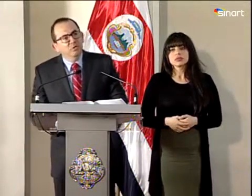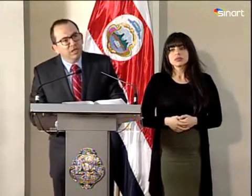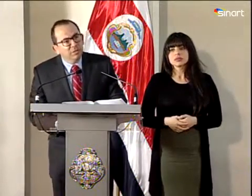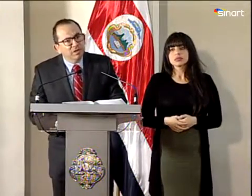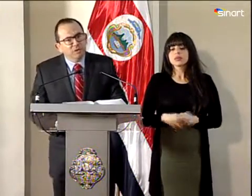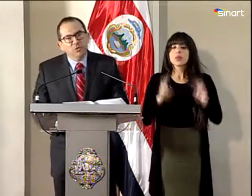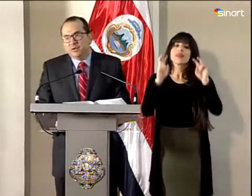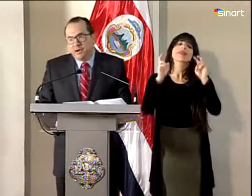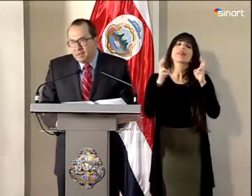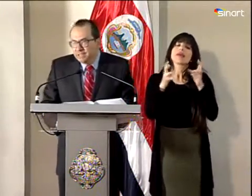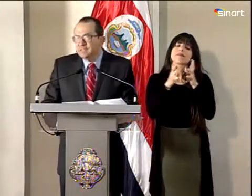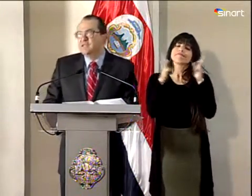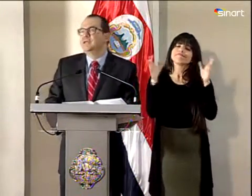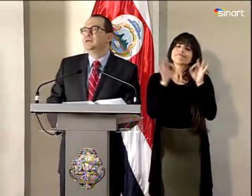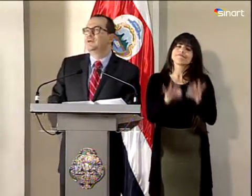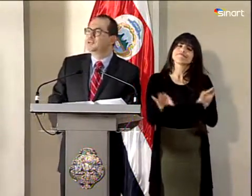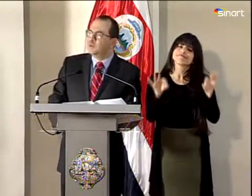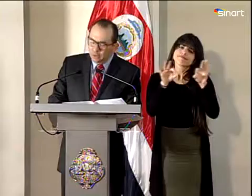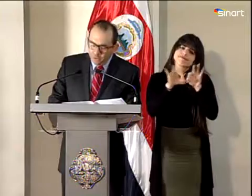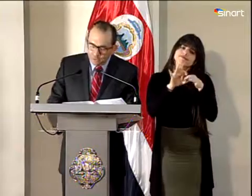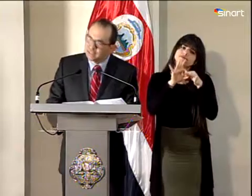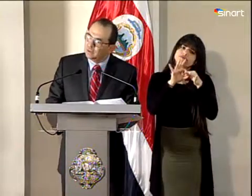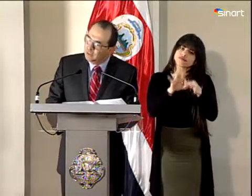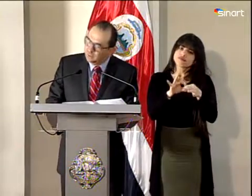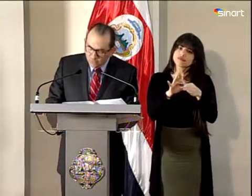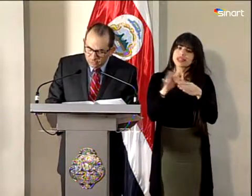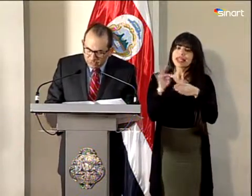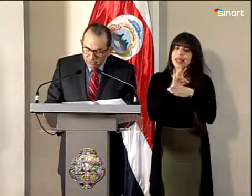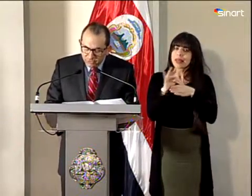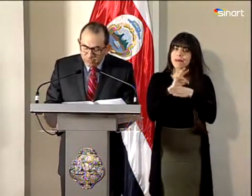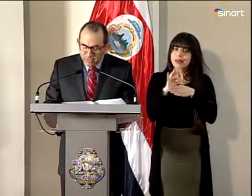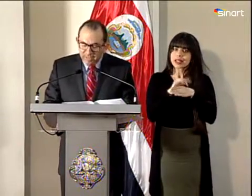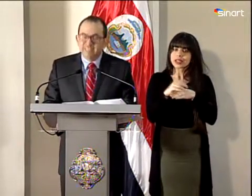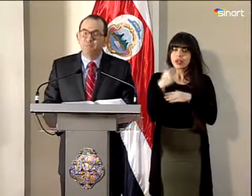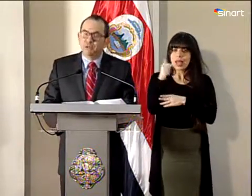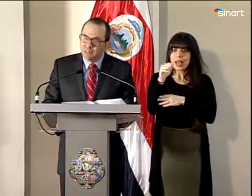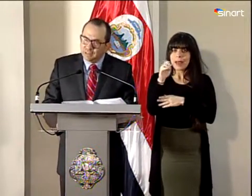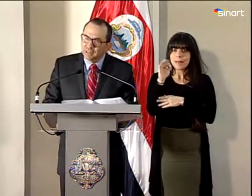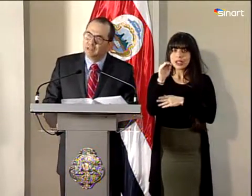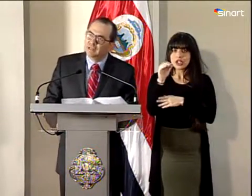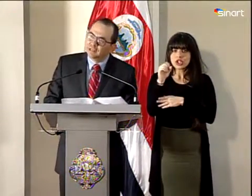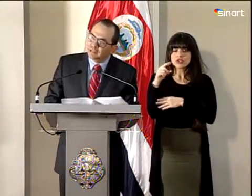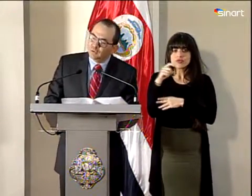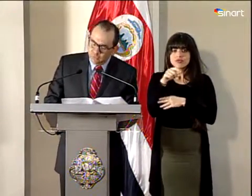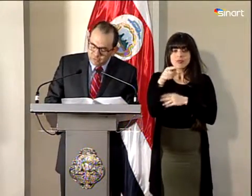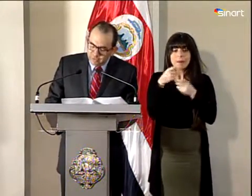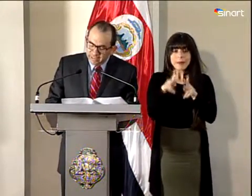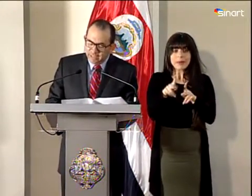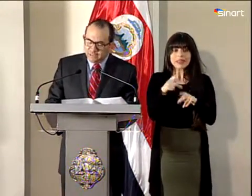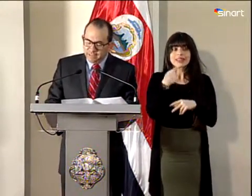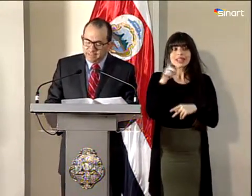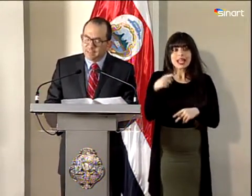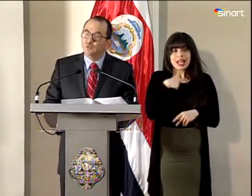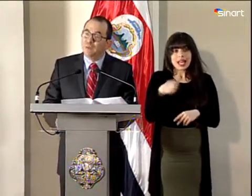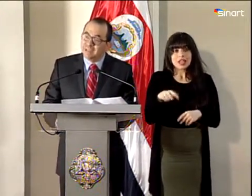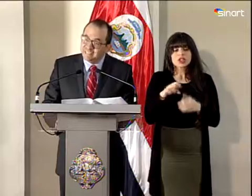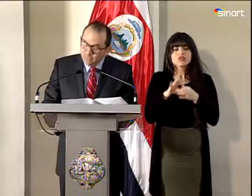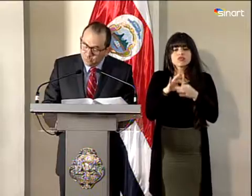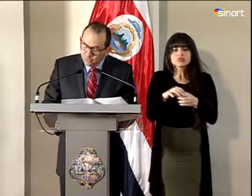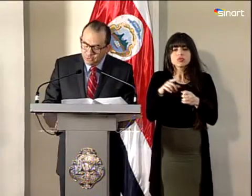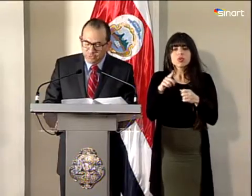En un tema de enorme relevancia relacionado con el tratamiento de los gametos, se permite en el decreto en cuestión la transferencia de